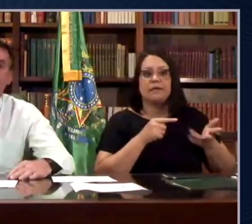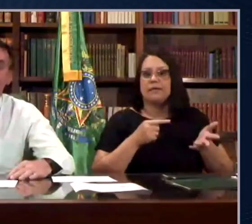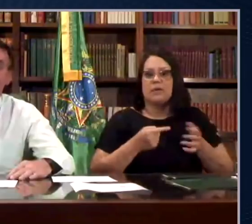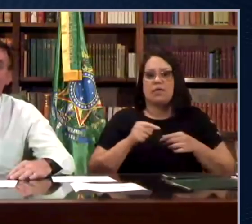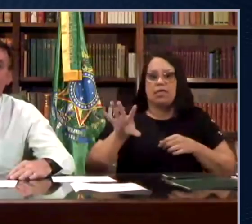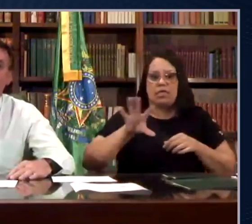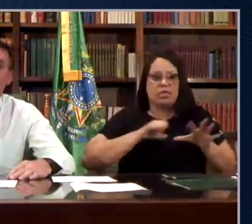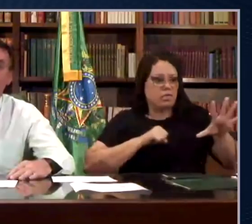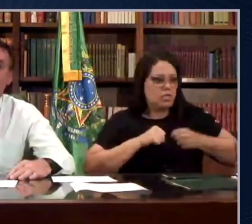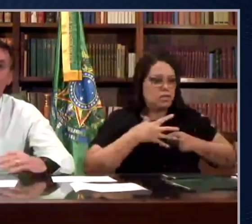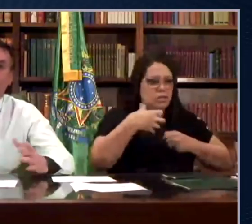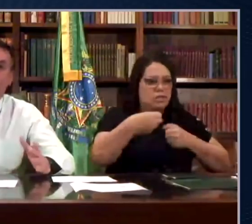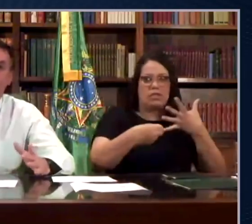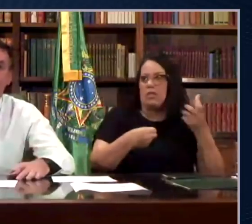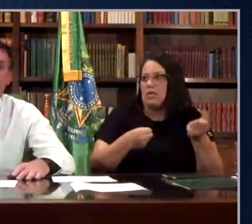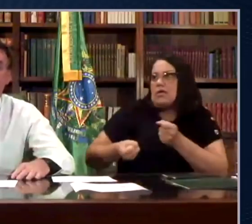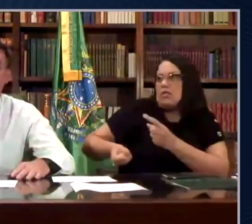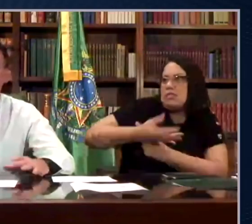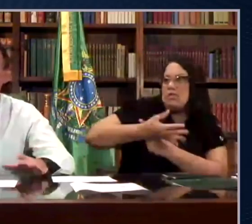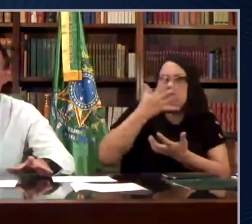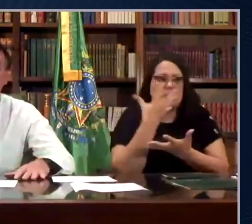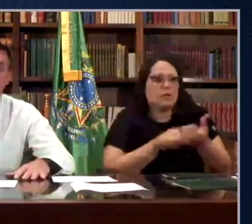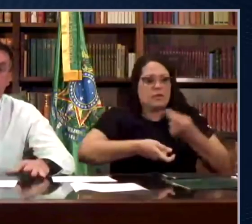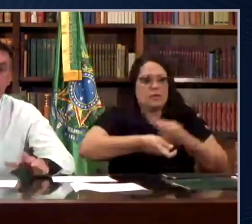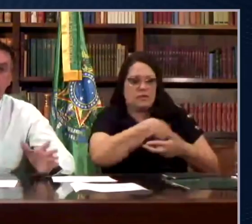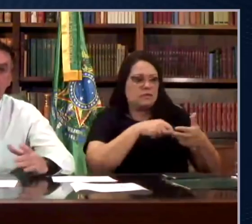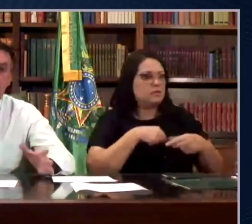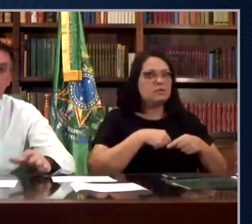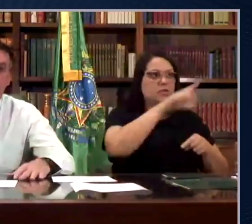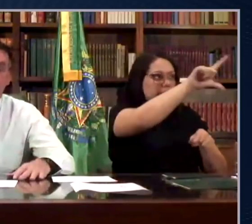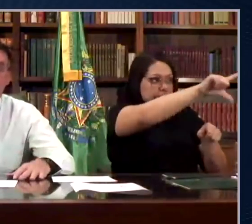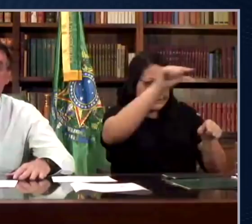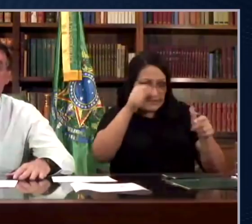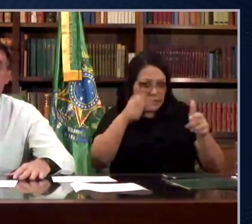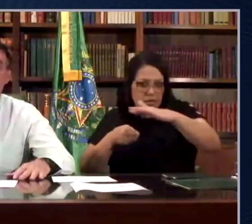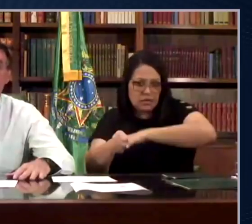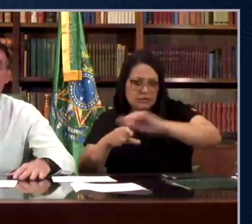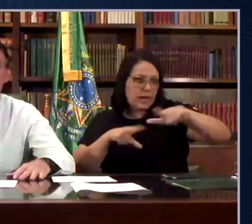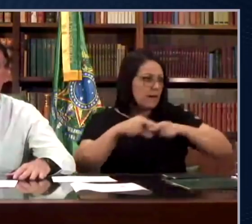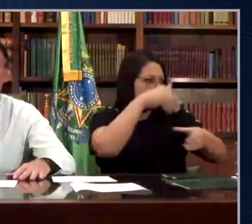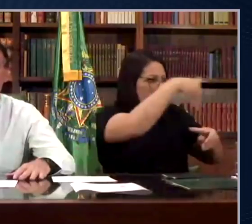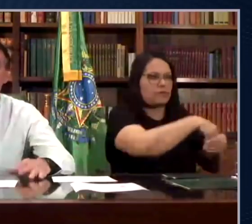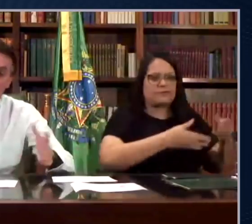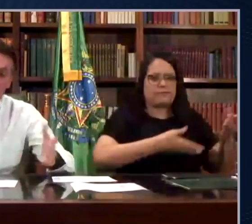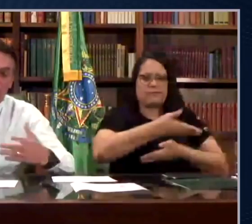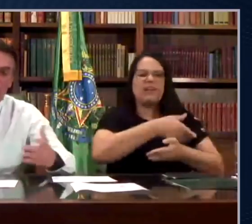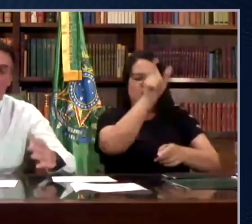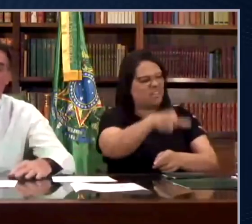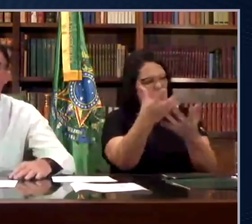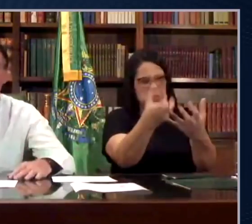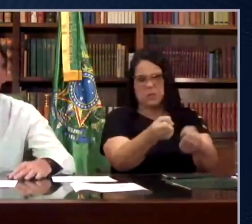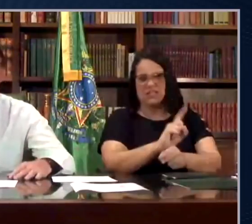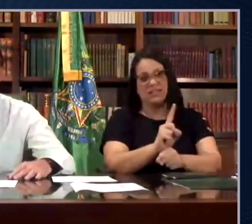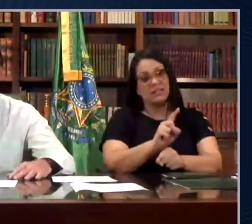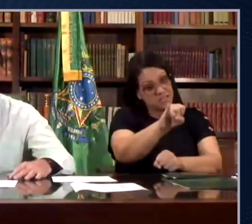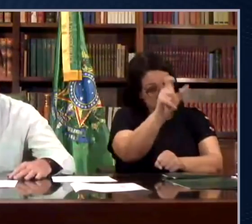contaminando o seu governo, aceitando certas indicações. Então, é o nome que eu passo a pensar no Bruno Engler aqui, se ele,